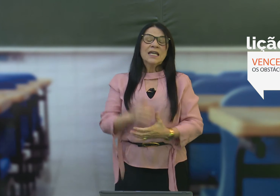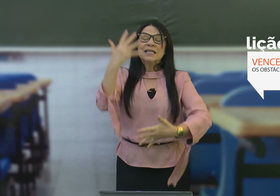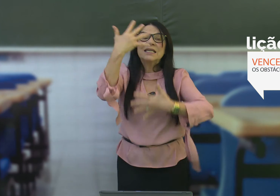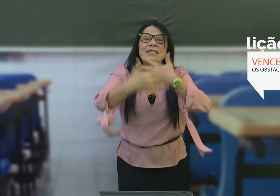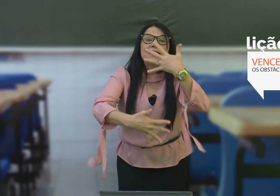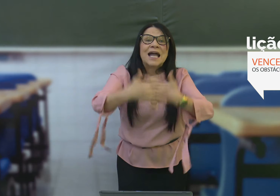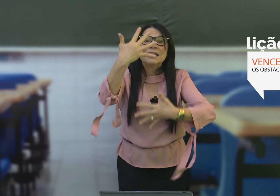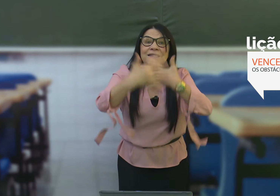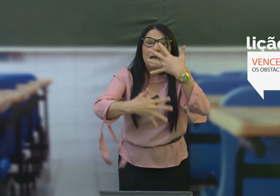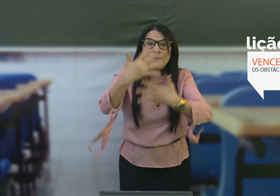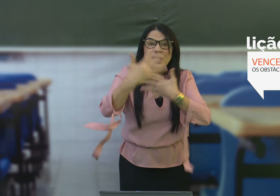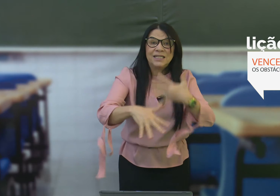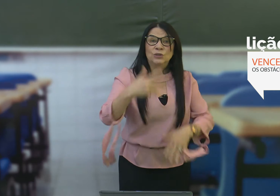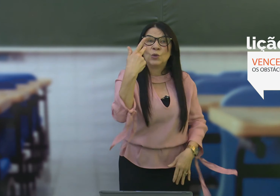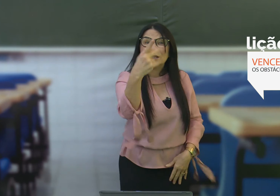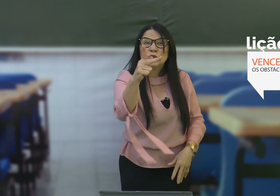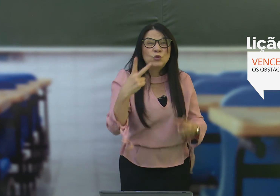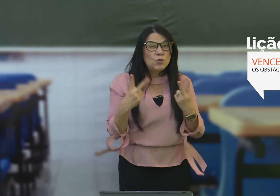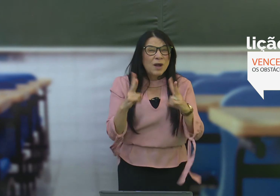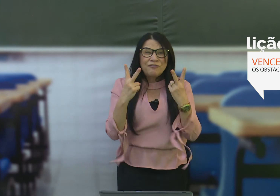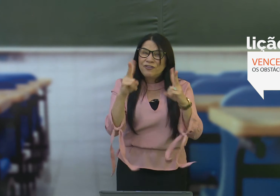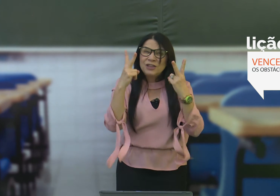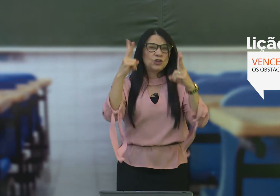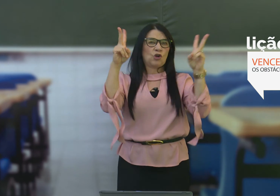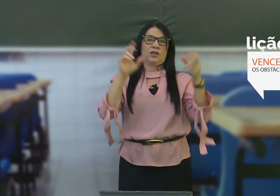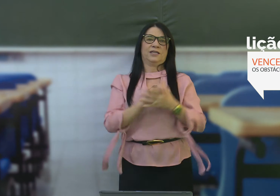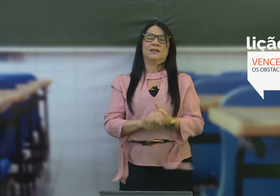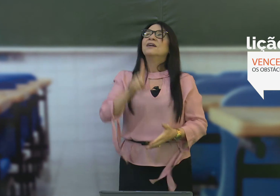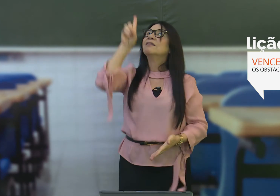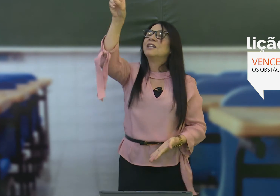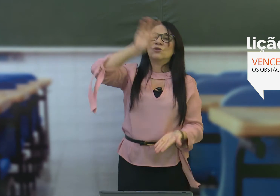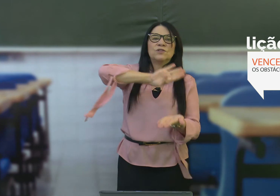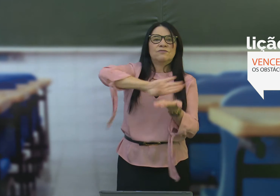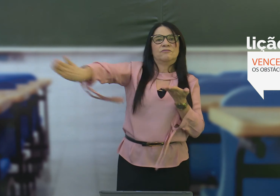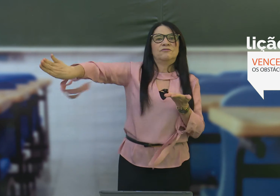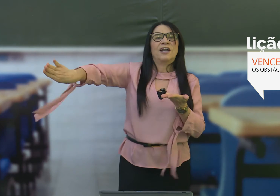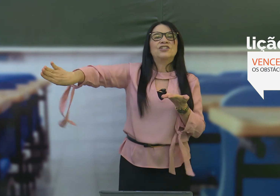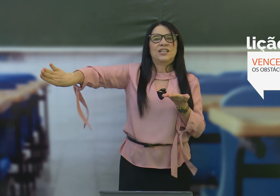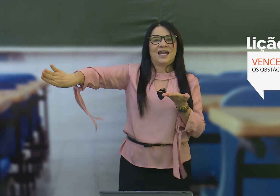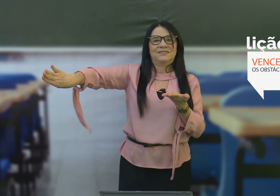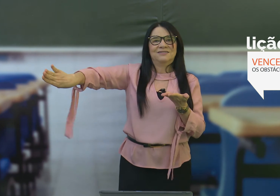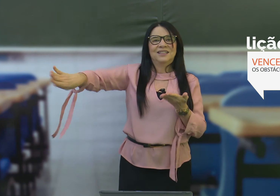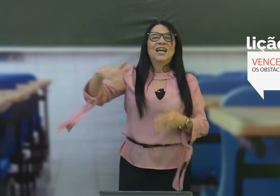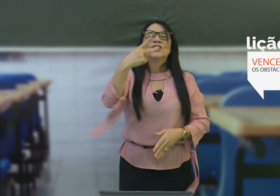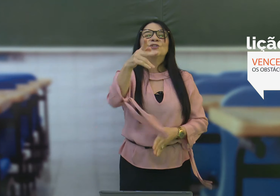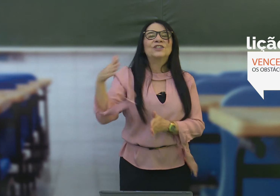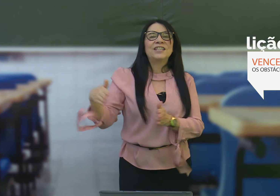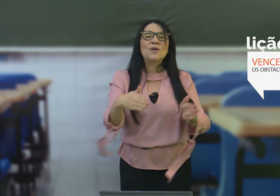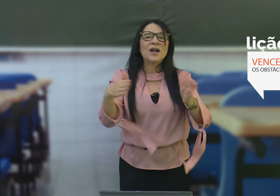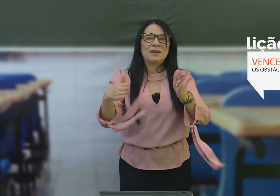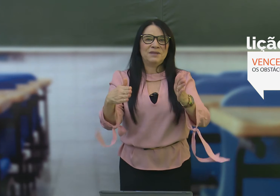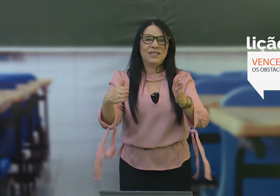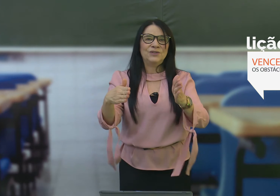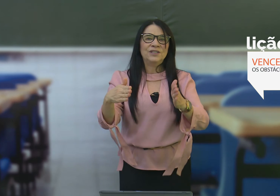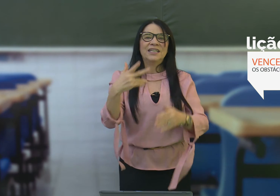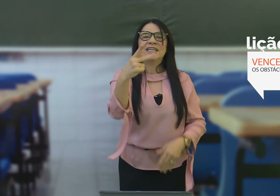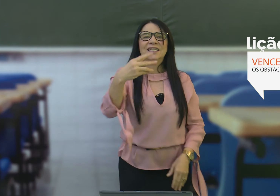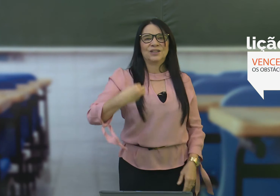que está atrapalhando a tua vitória, Deus vai tirar do teu caminho e da